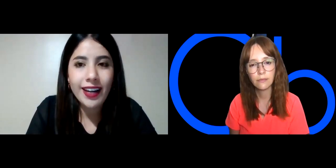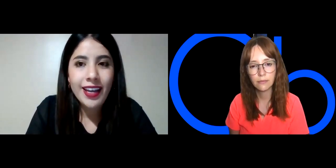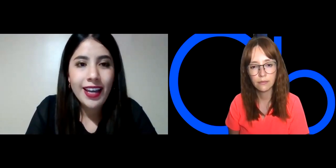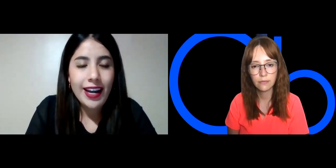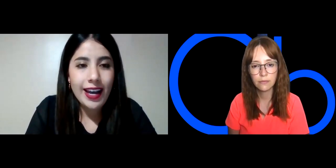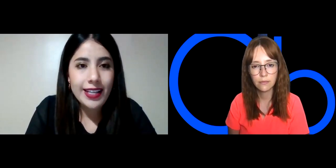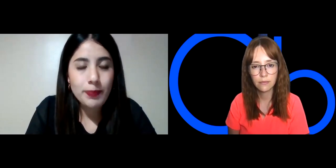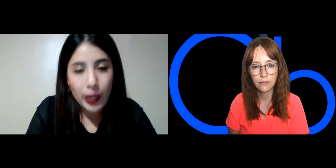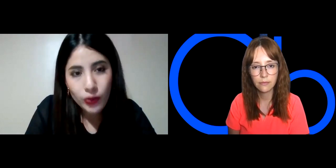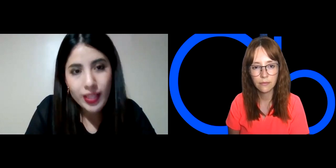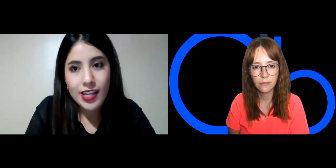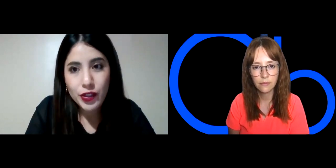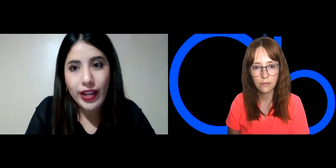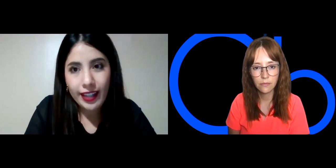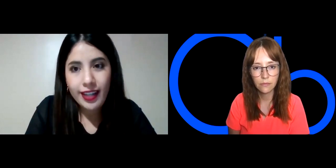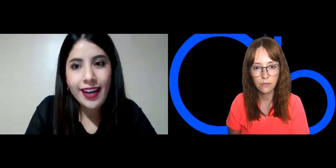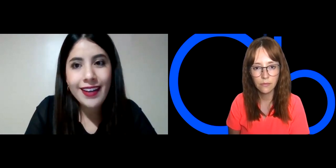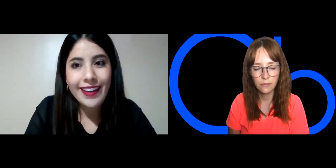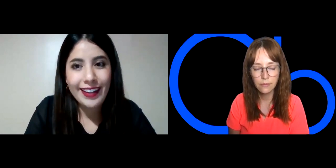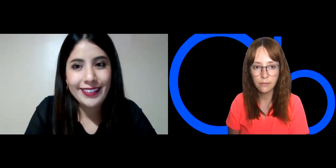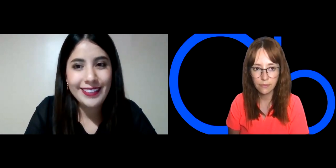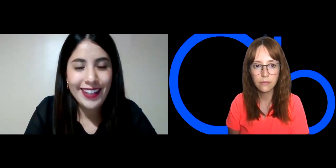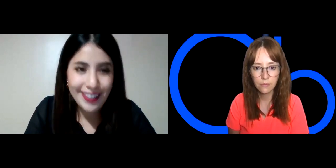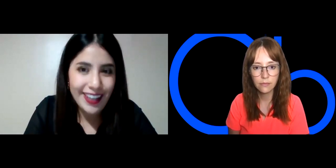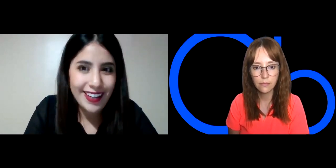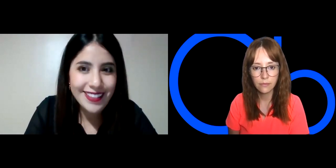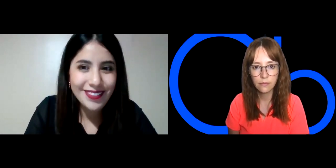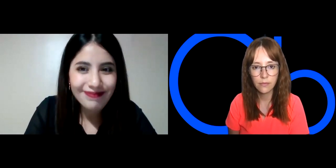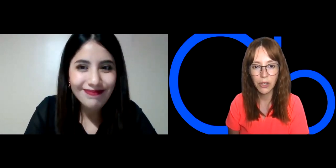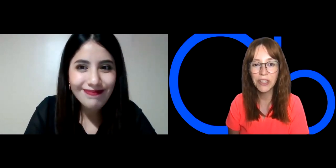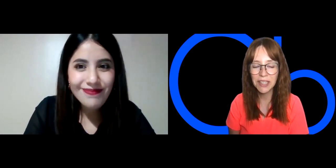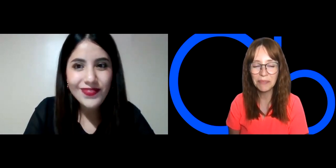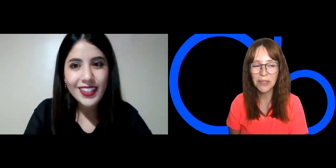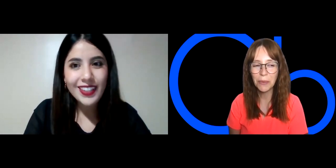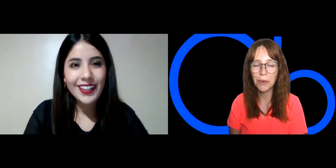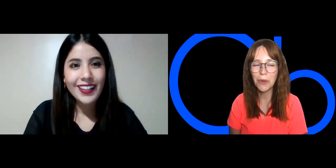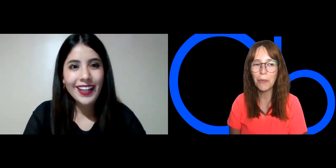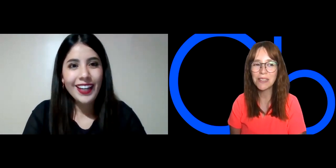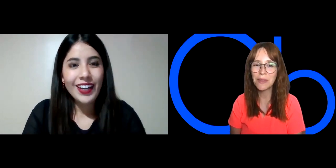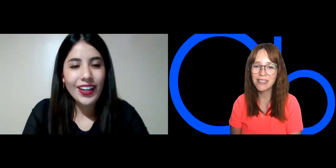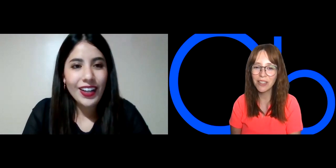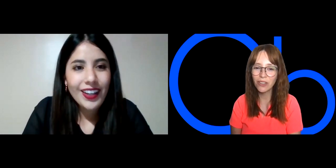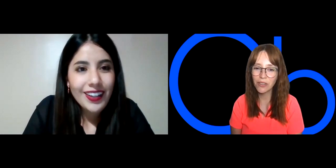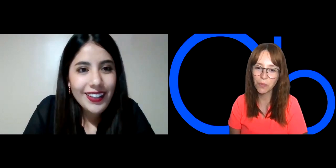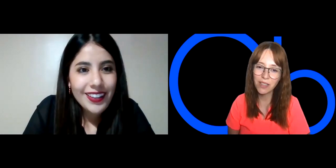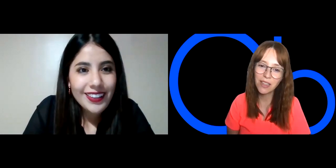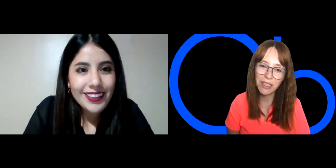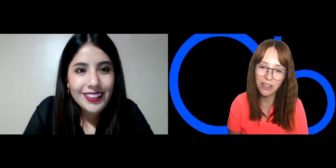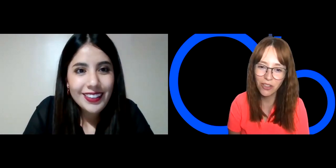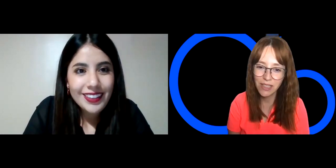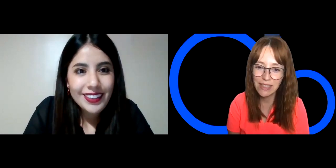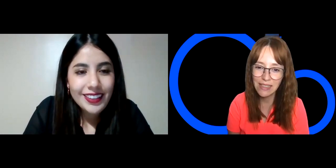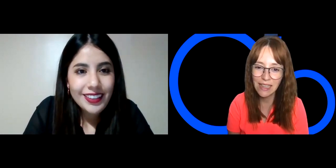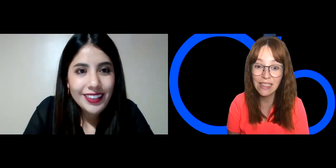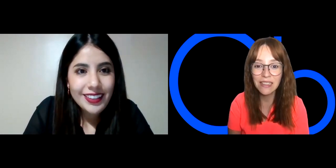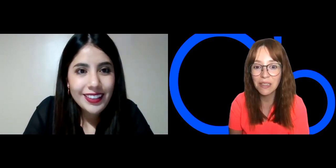hacer las preguntas de la historia clínica en señas. Ok, como lo más básico que nos puede servir a